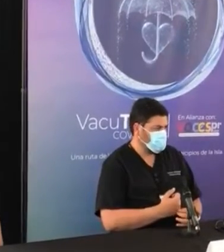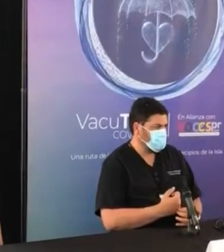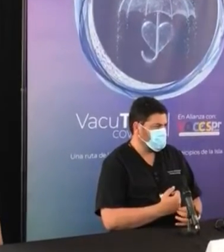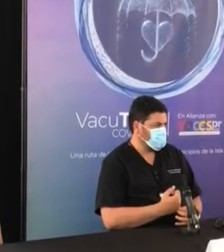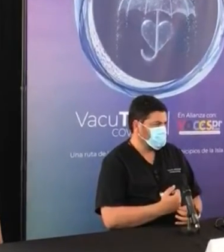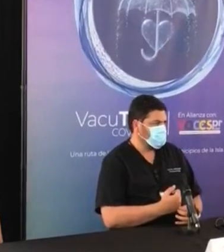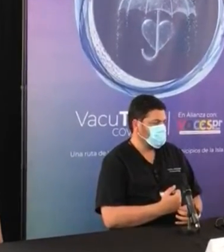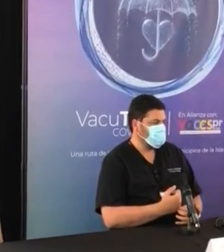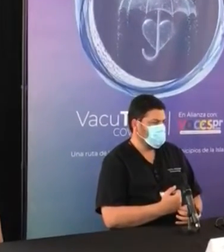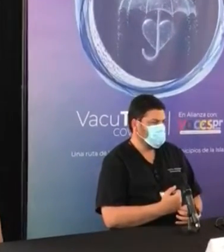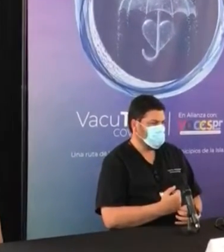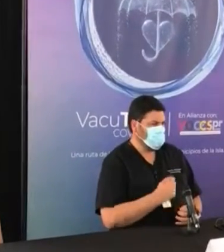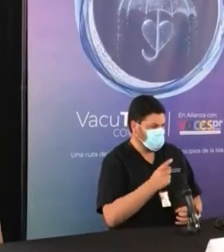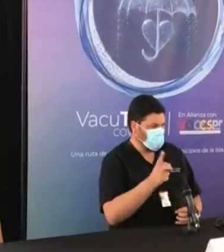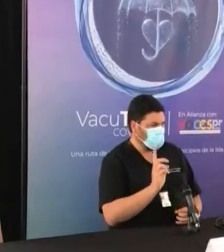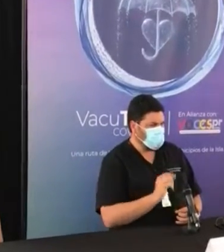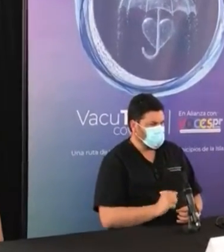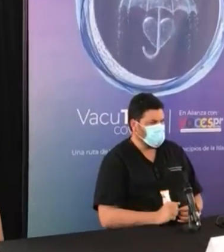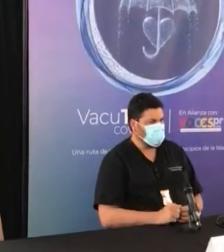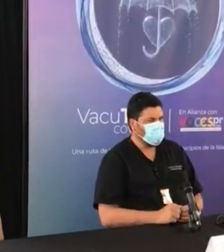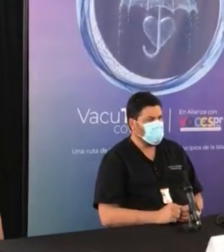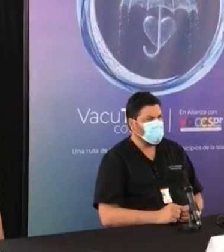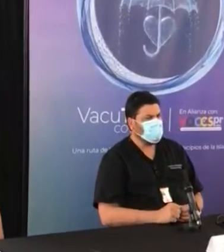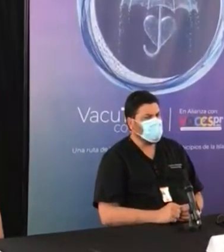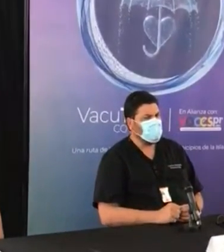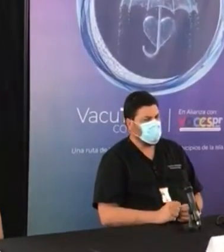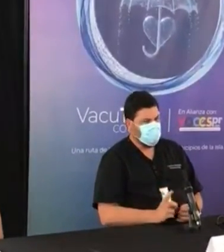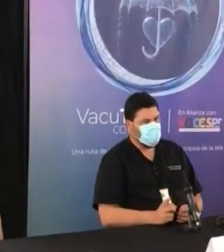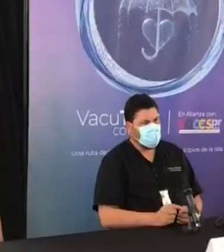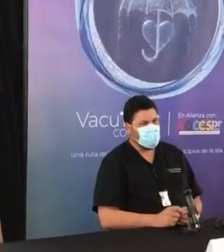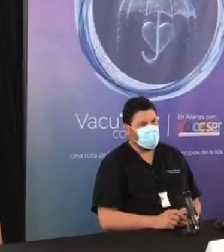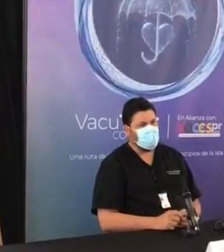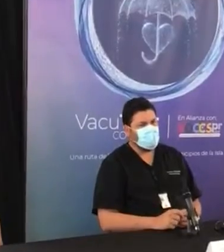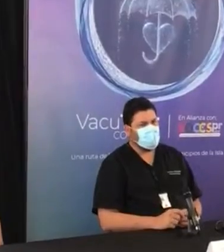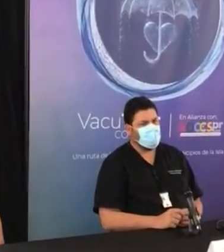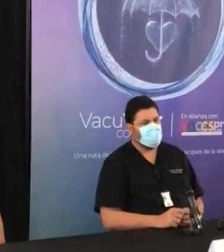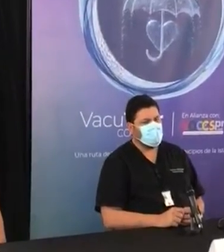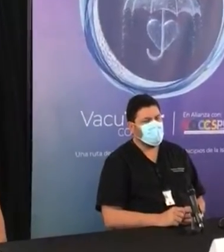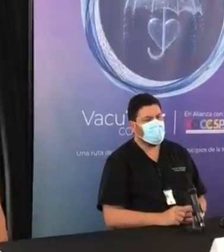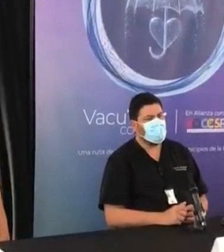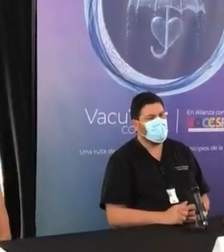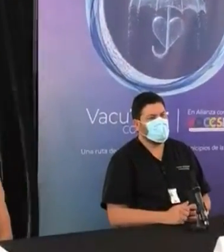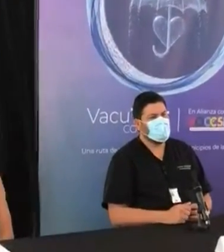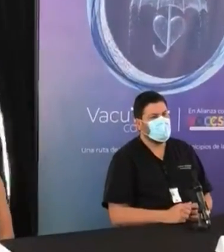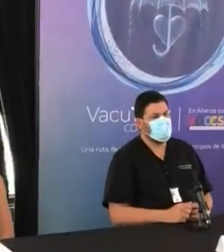tener... Hay que tener un control de la refrigeración también, doctora. ¿Quieres decir algo? ¿Está el